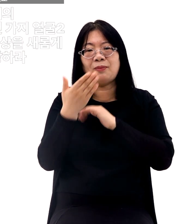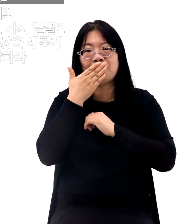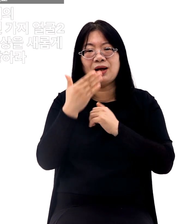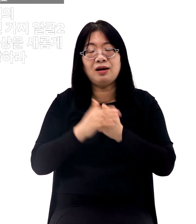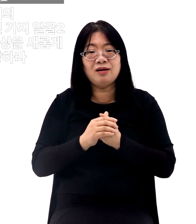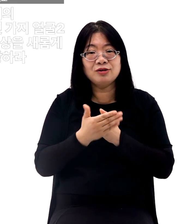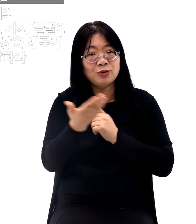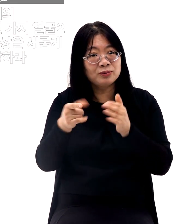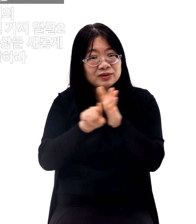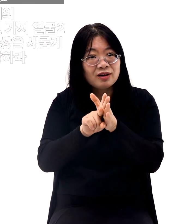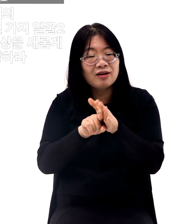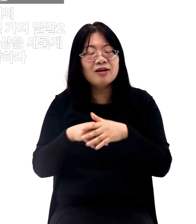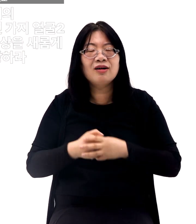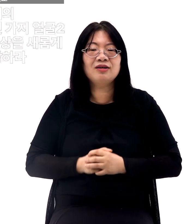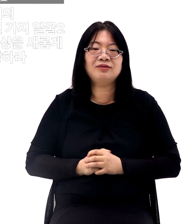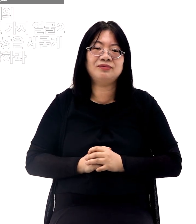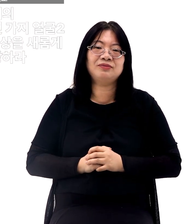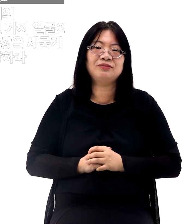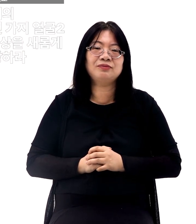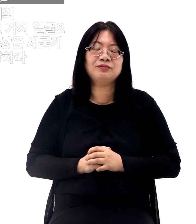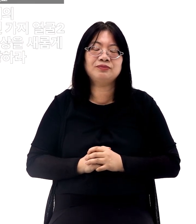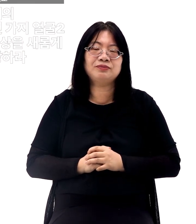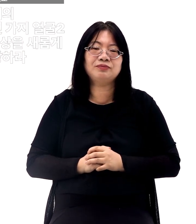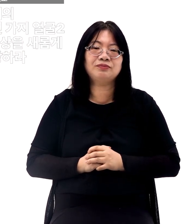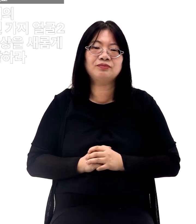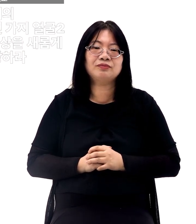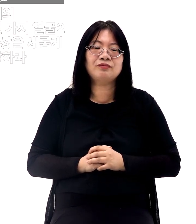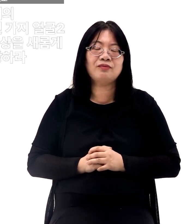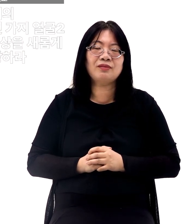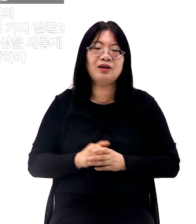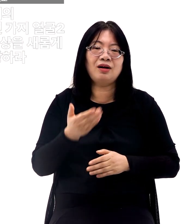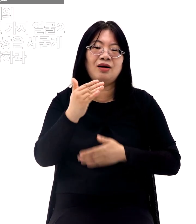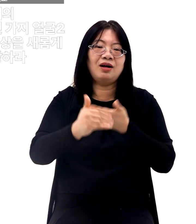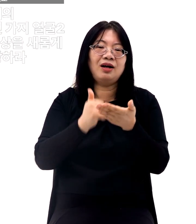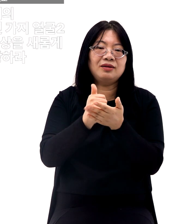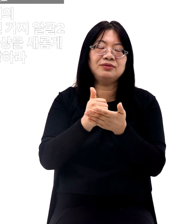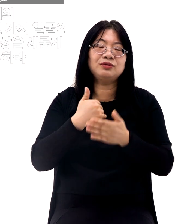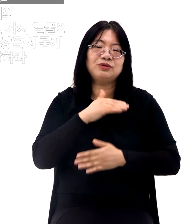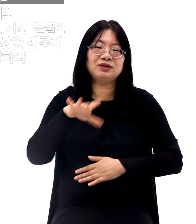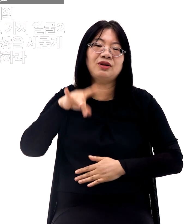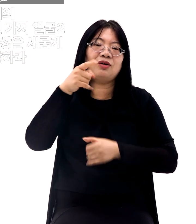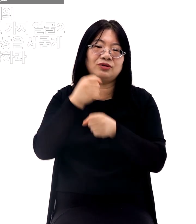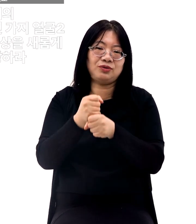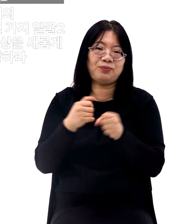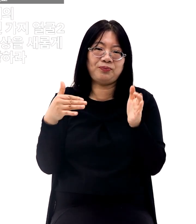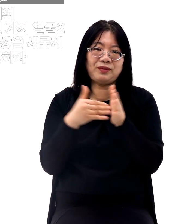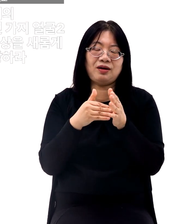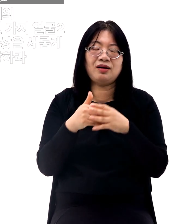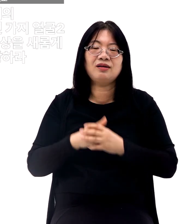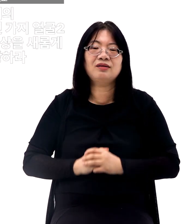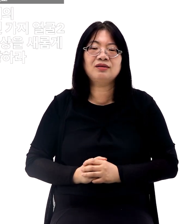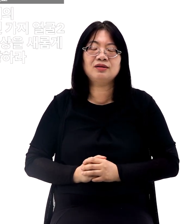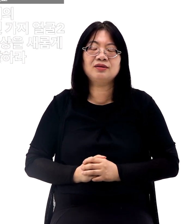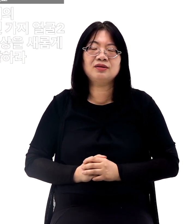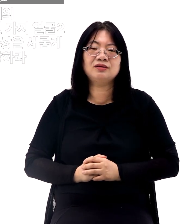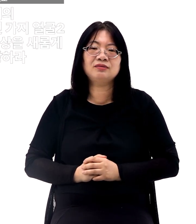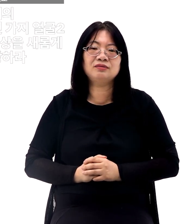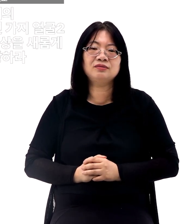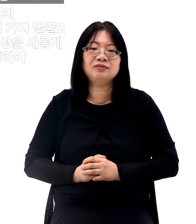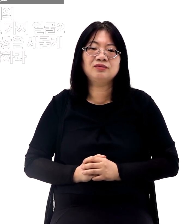있습니다. 믿습니까? 자, 여러분, 하나님은 우리를 창조하셨습니다.